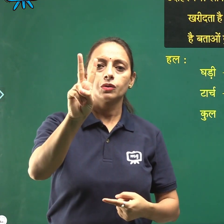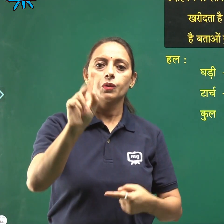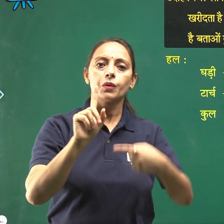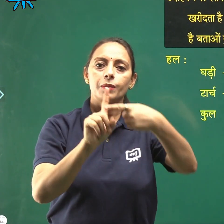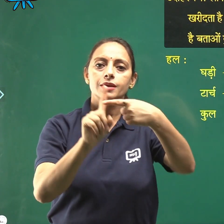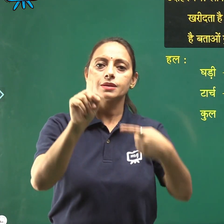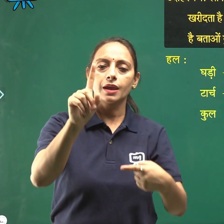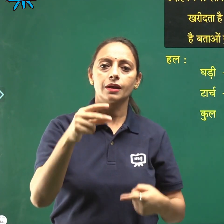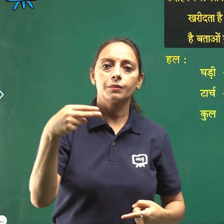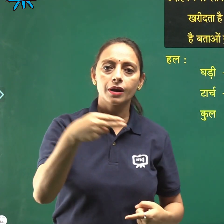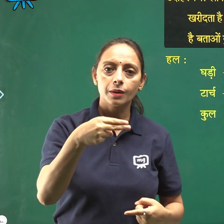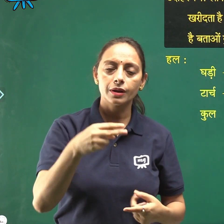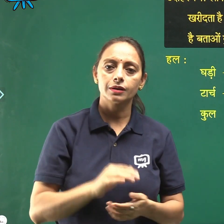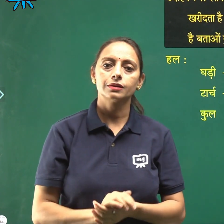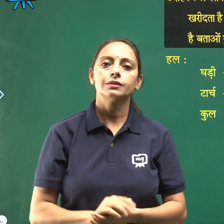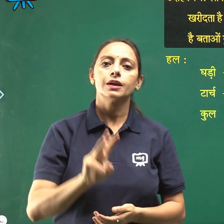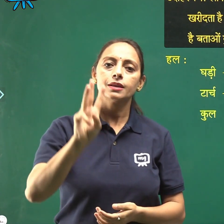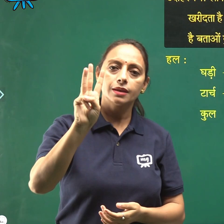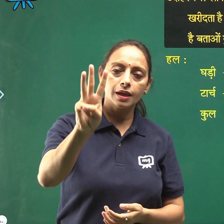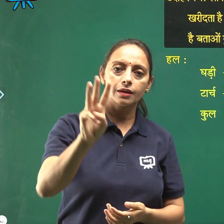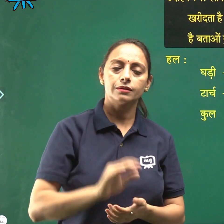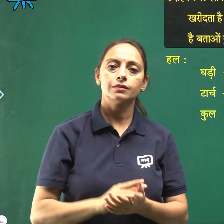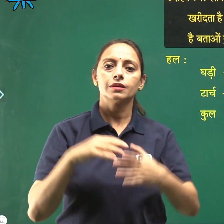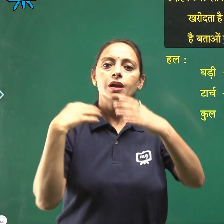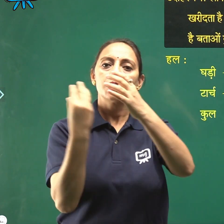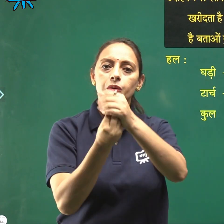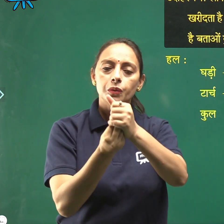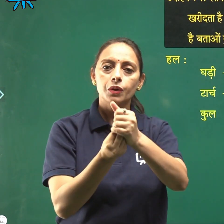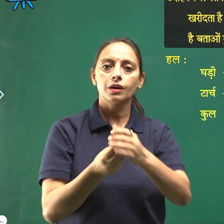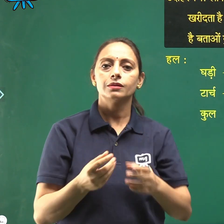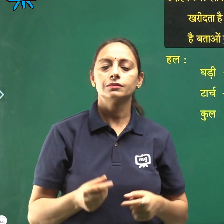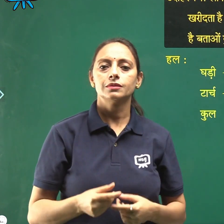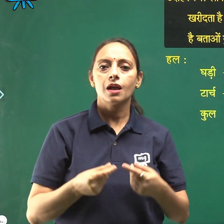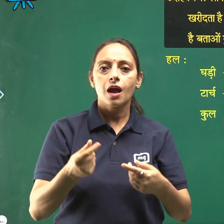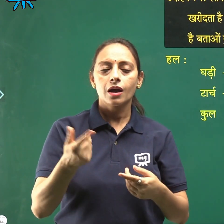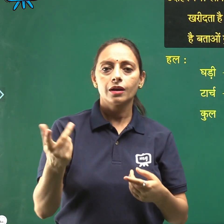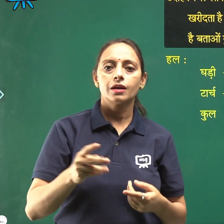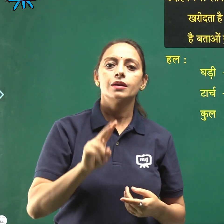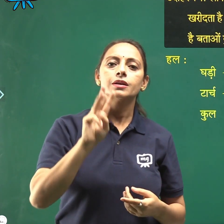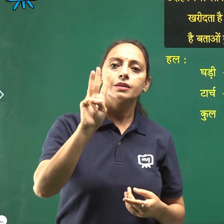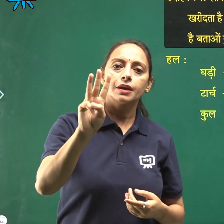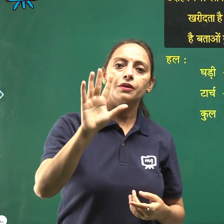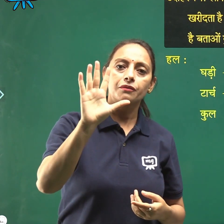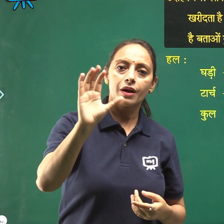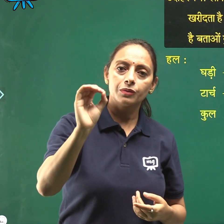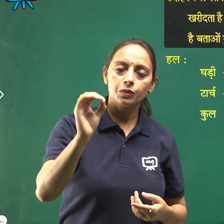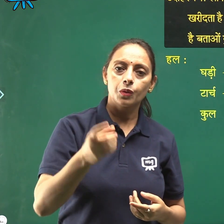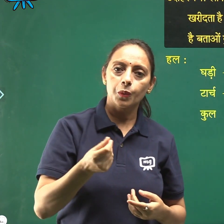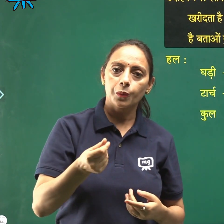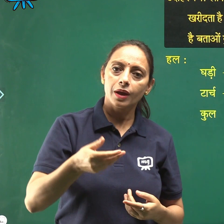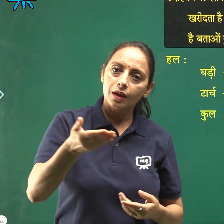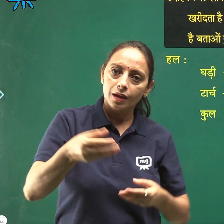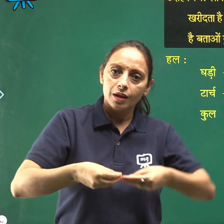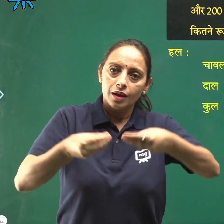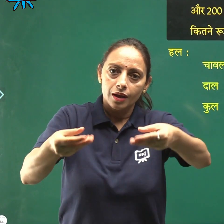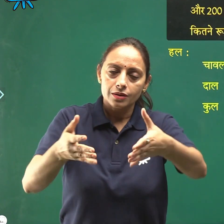2 + 1 बराबर 3। कुल हुआ खर्चा 350 रुपए का।